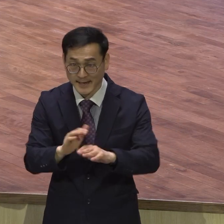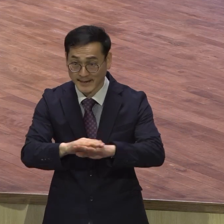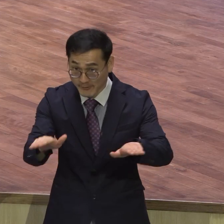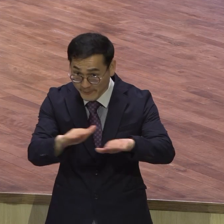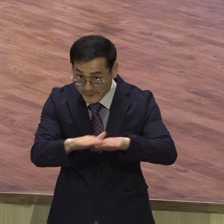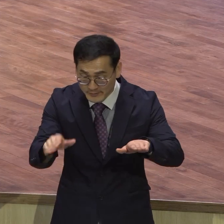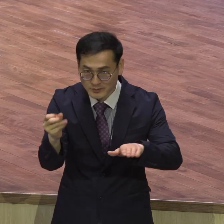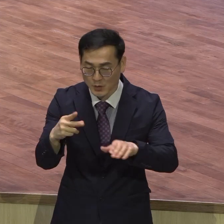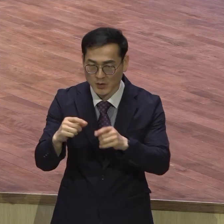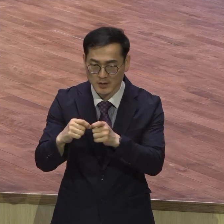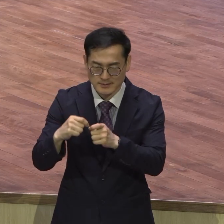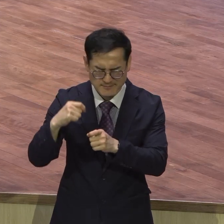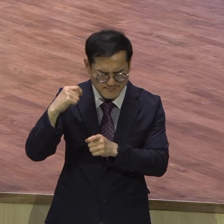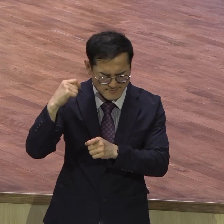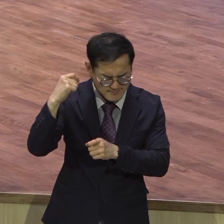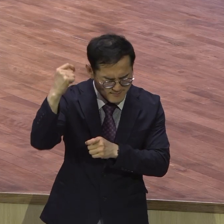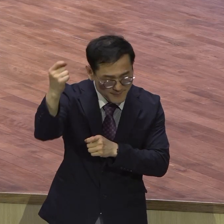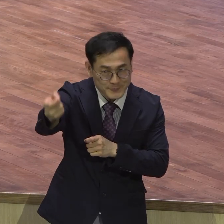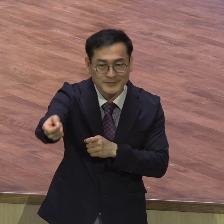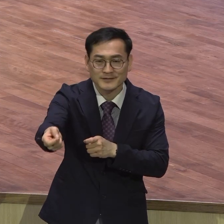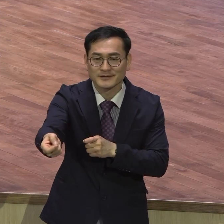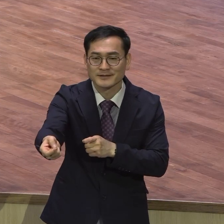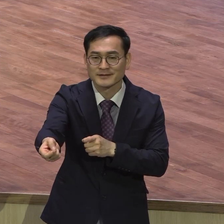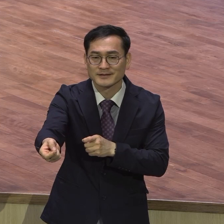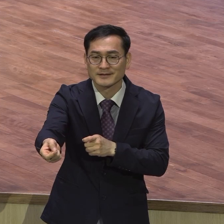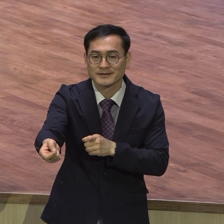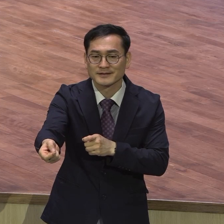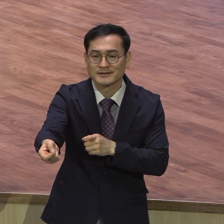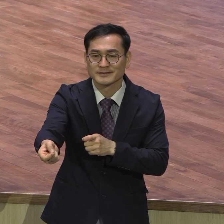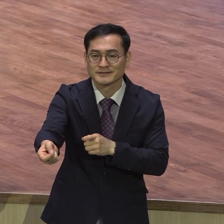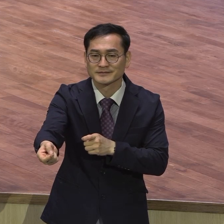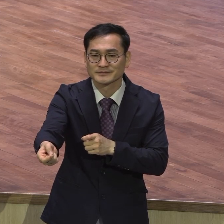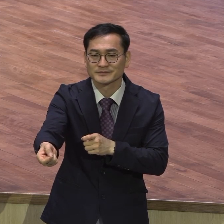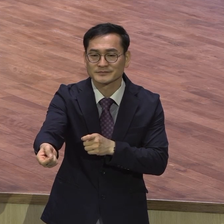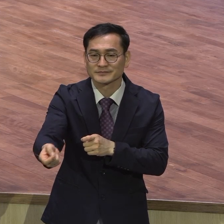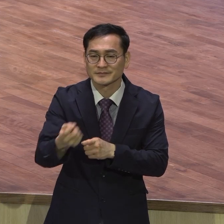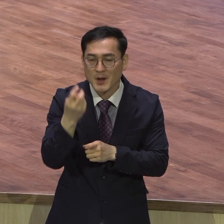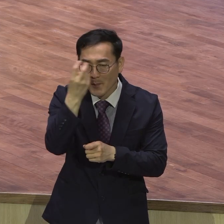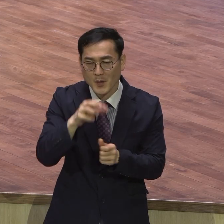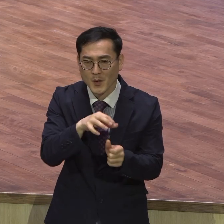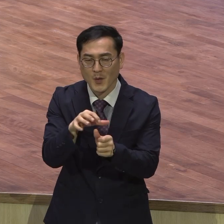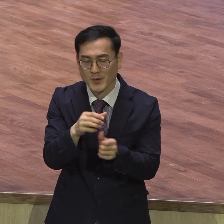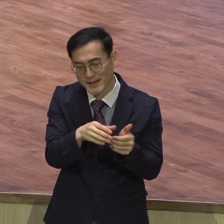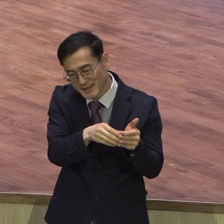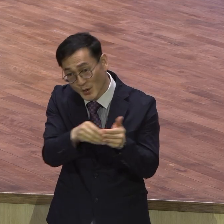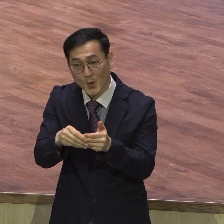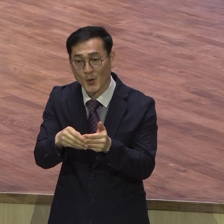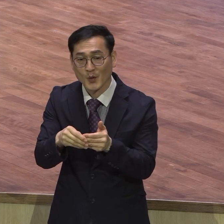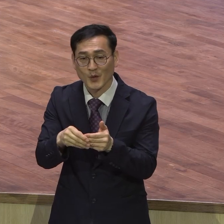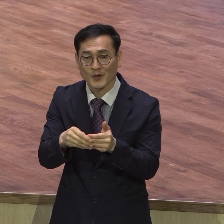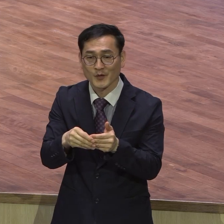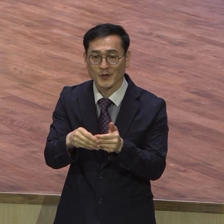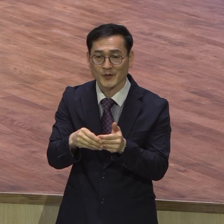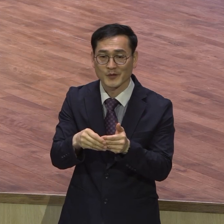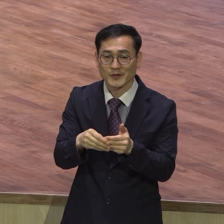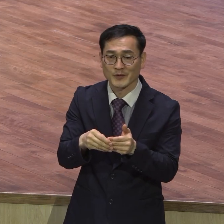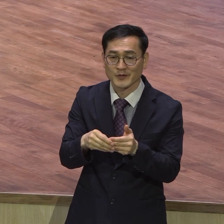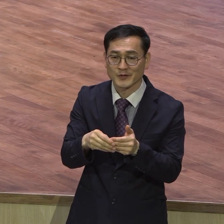아니라 영원까지 그렇게 보장해 주신 구별된 축복을 받은 존재가 바로